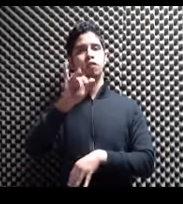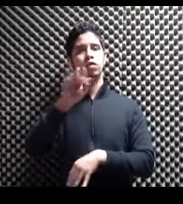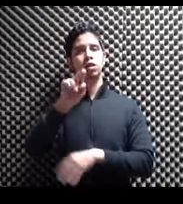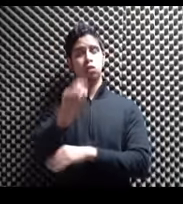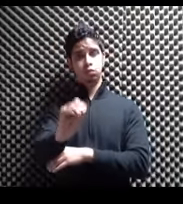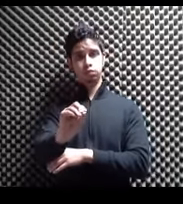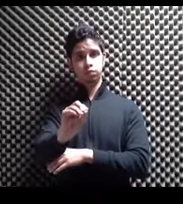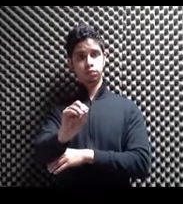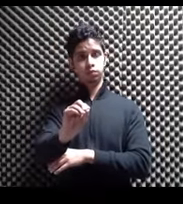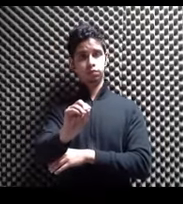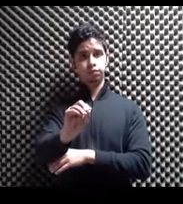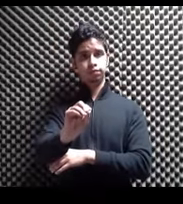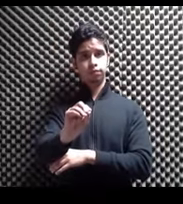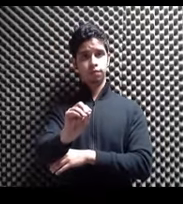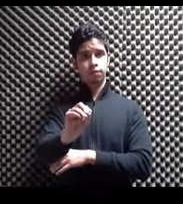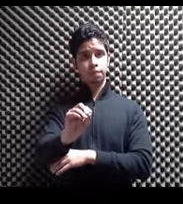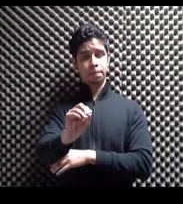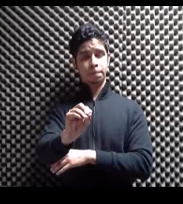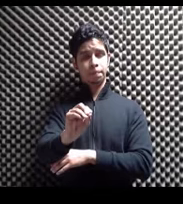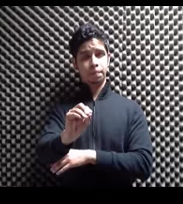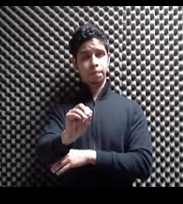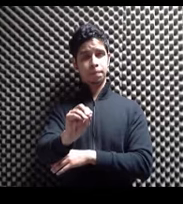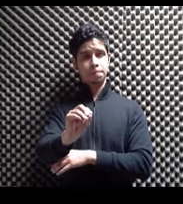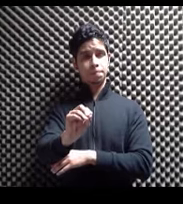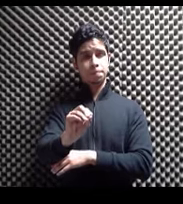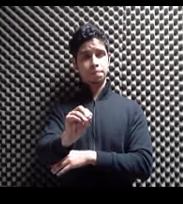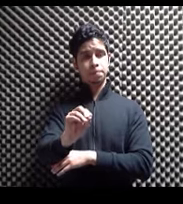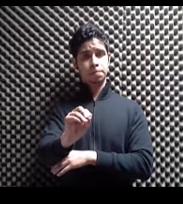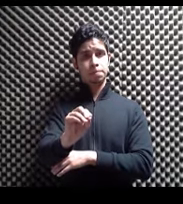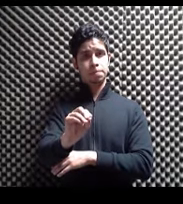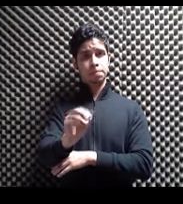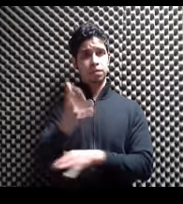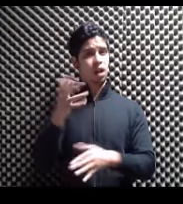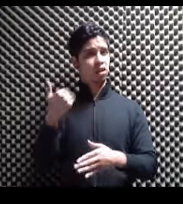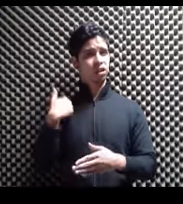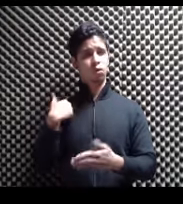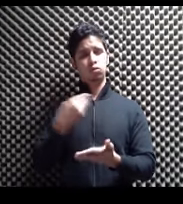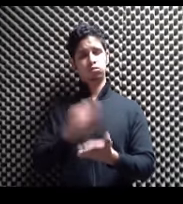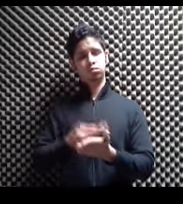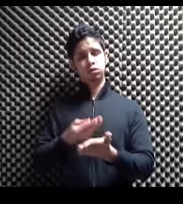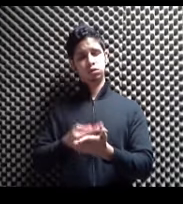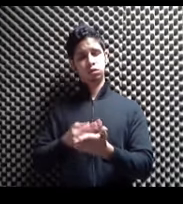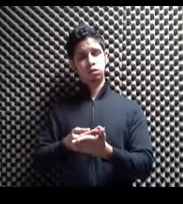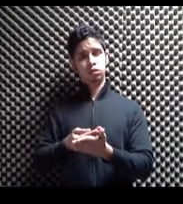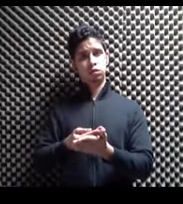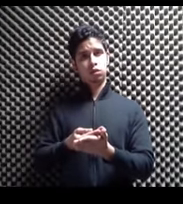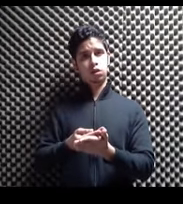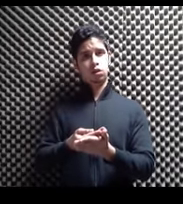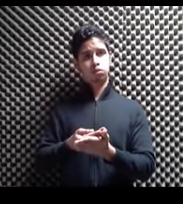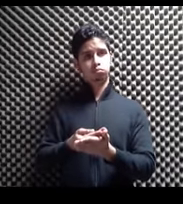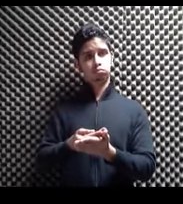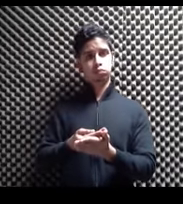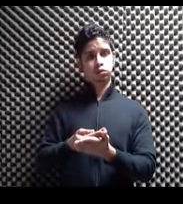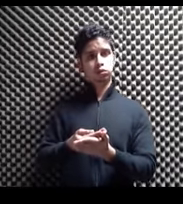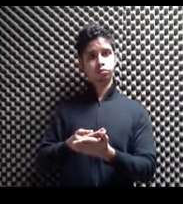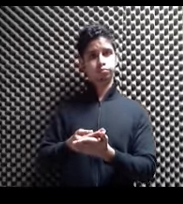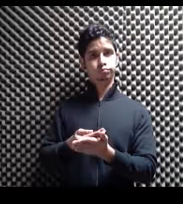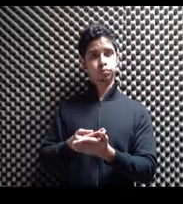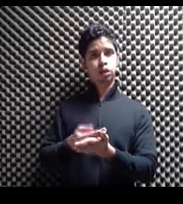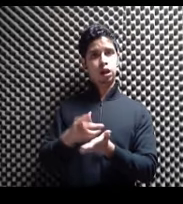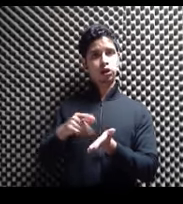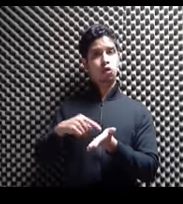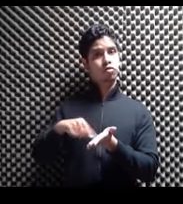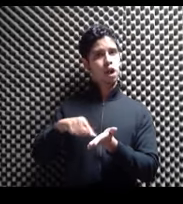pues con un dinero que se nos dé. Con alguna asignación. Una asignación fija, ¿entiendes?